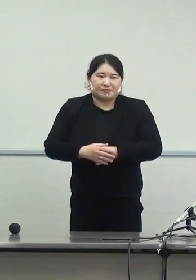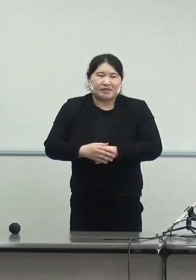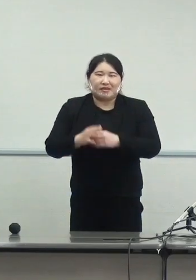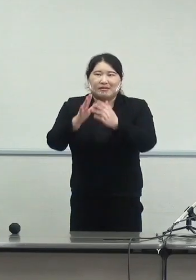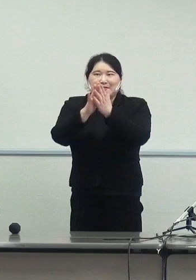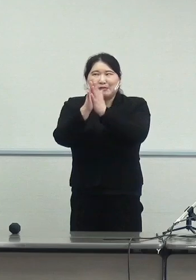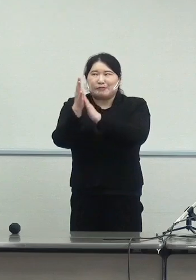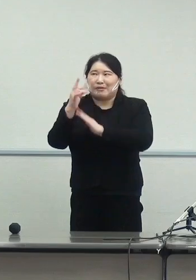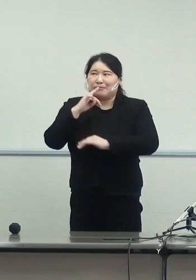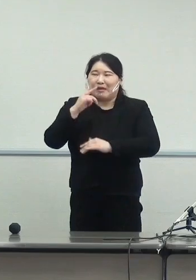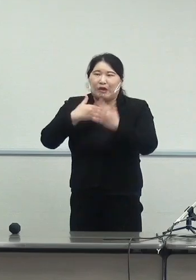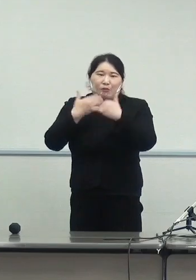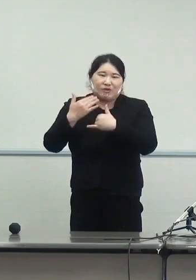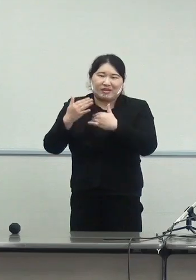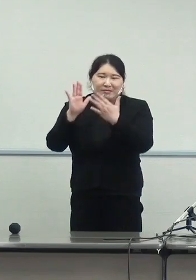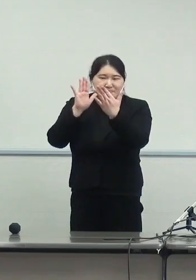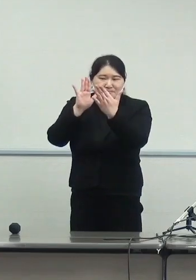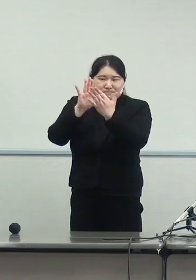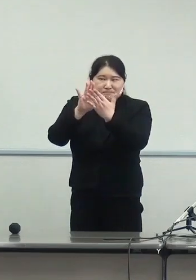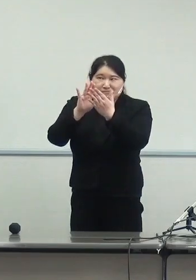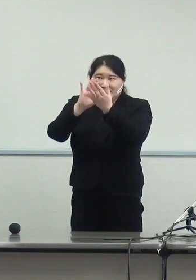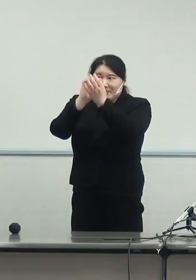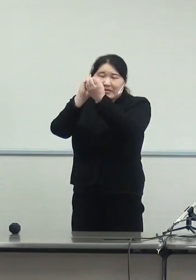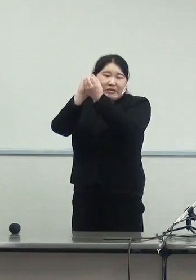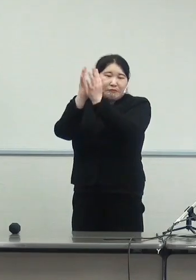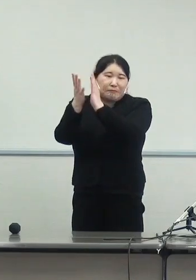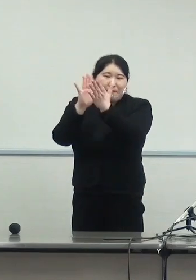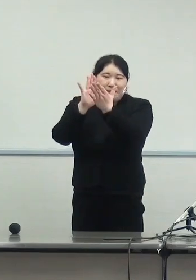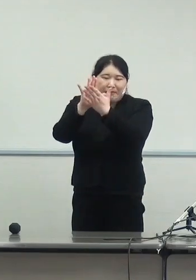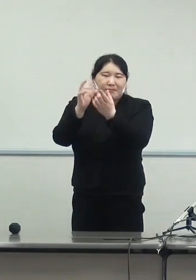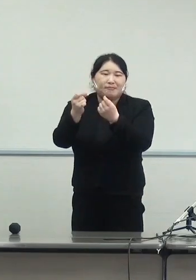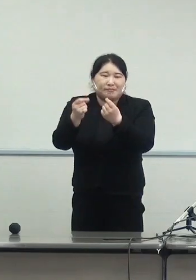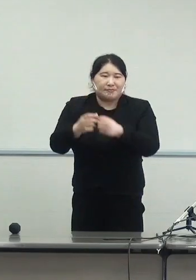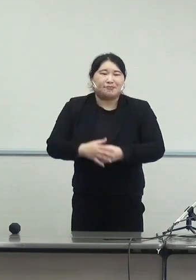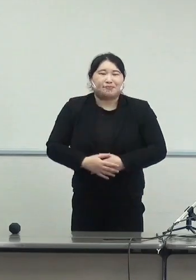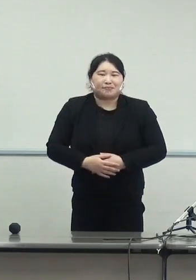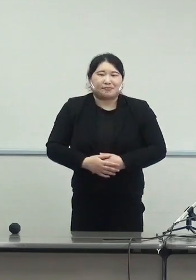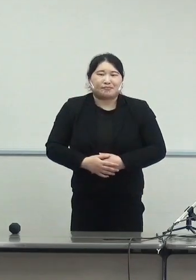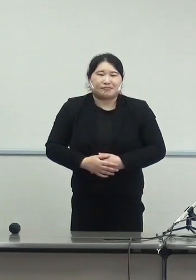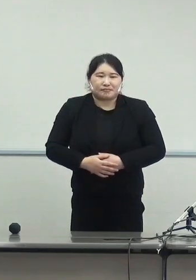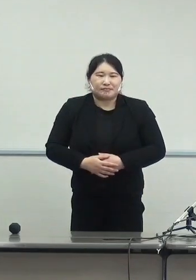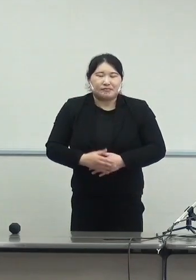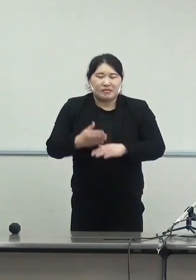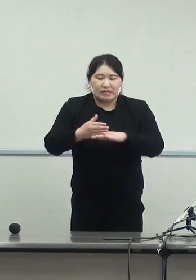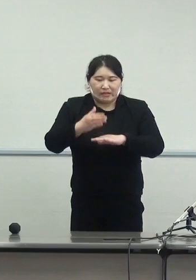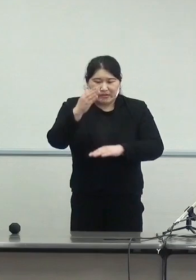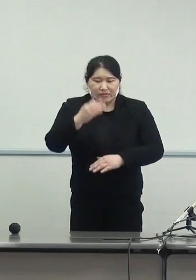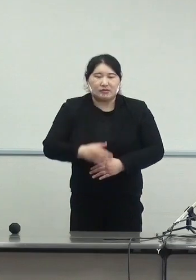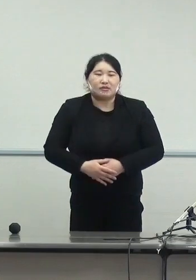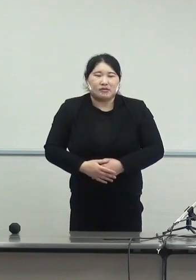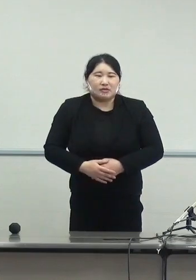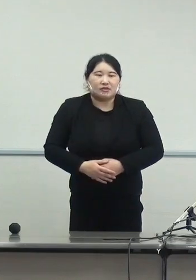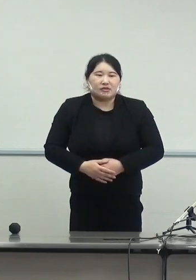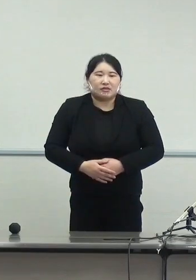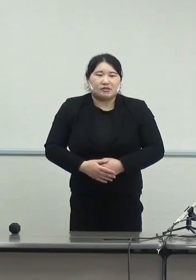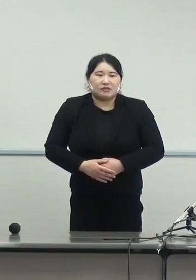まもなく青森は咲きますので、それはぜひ楽しんでいただければと思います。 ありがとうございます。 ありがとうございます。